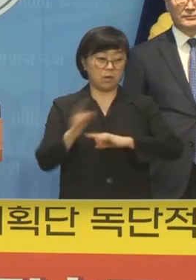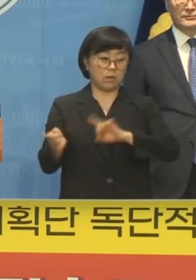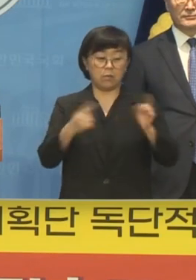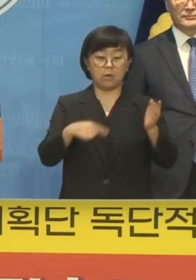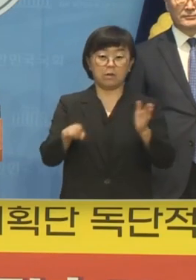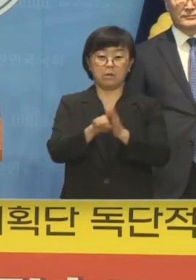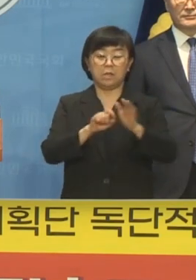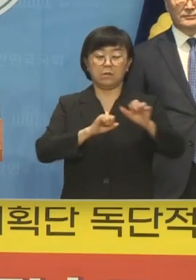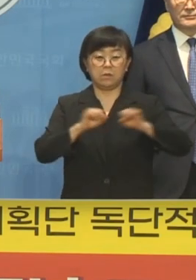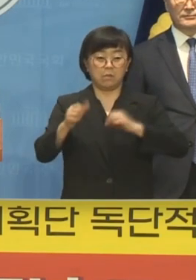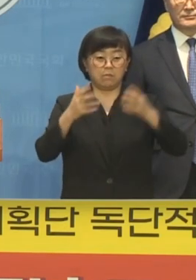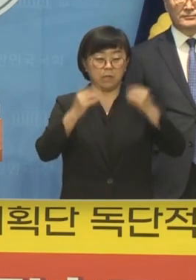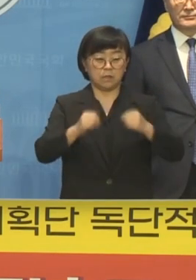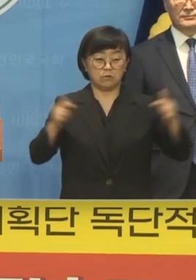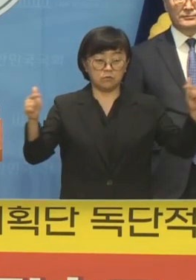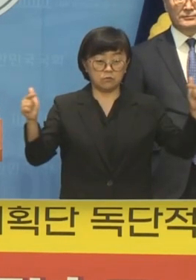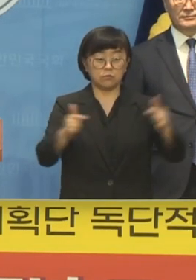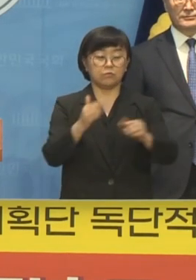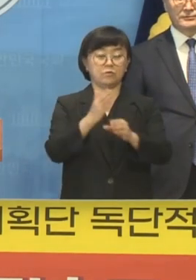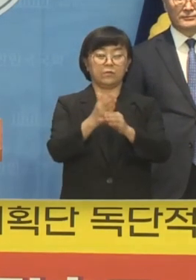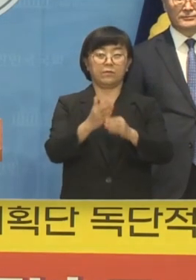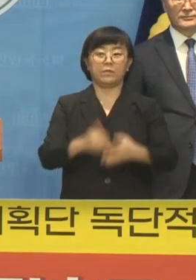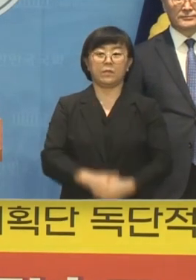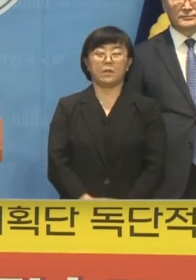위한 활동들이 많이 위축되고 있습니다.